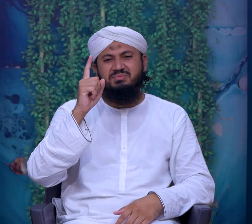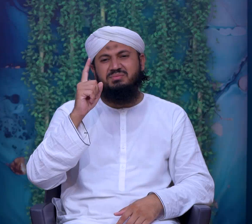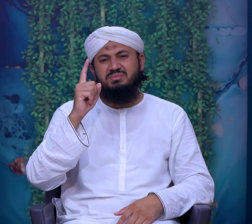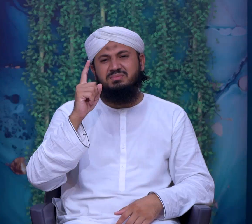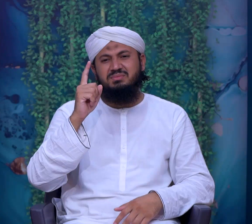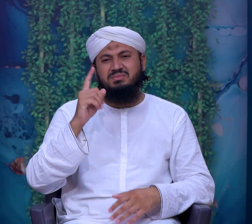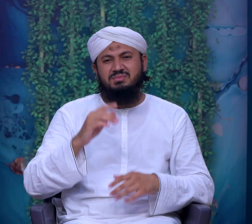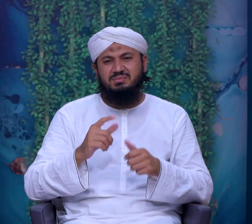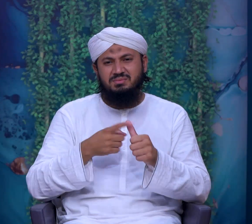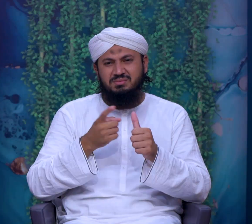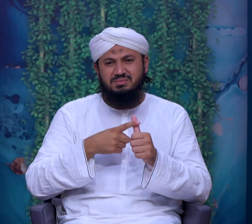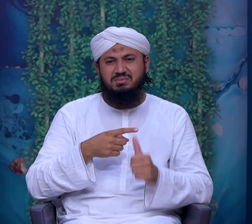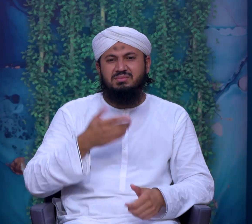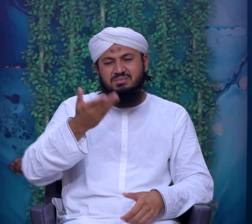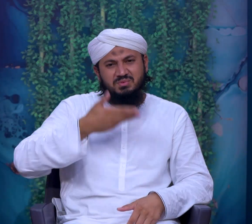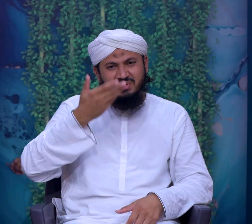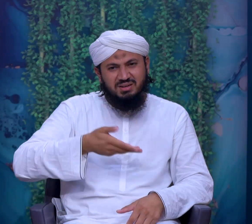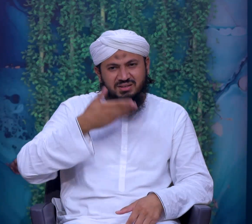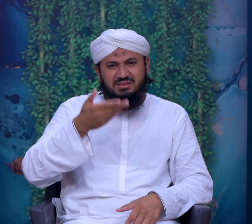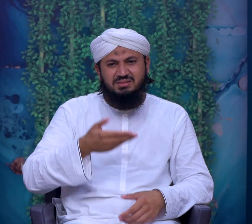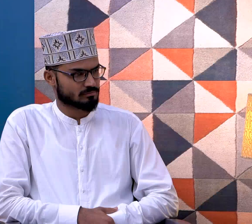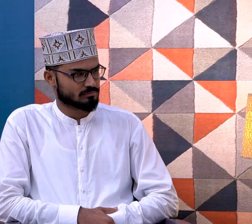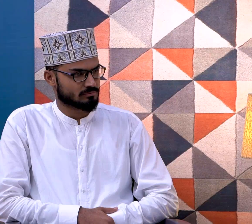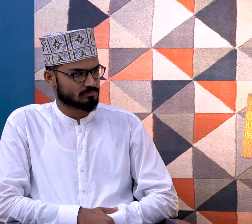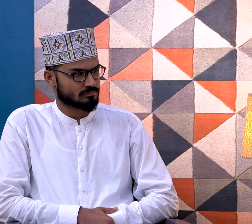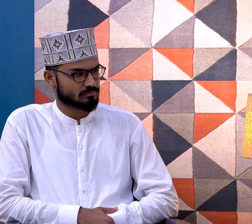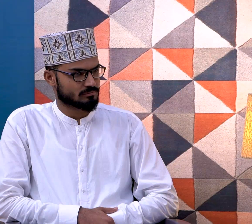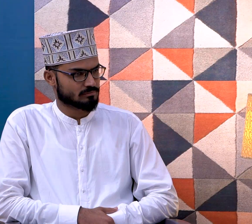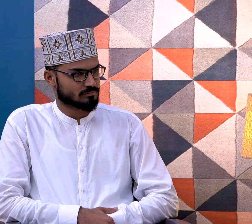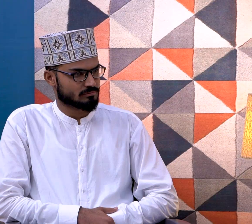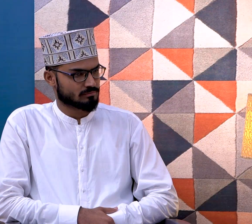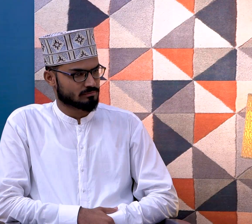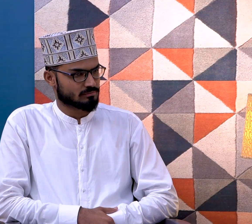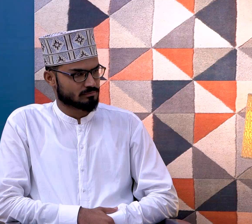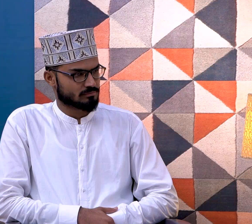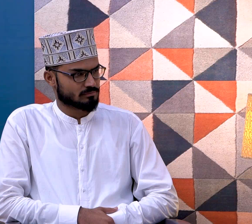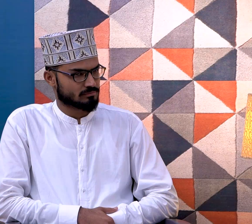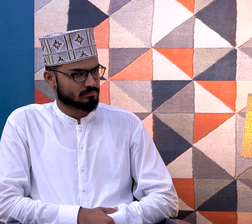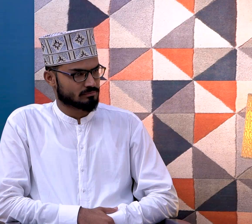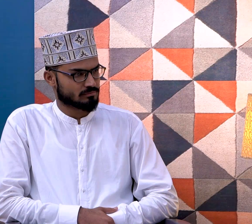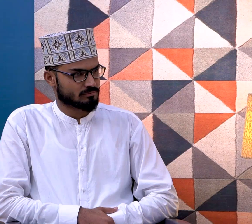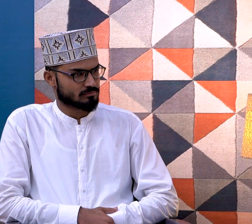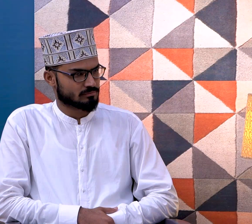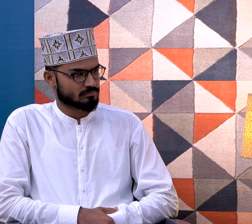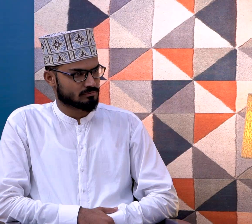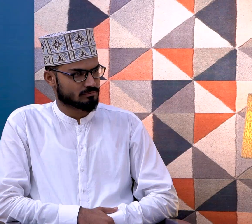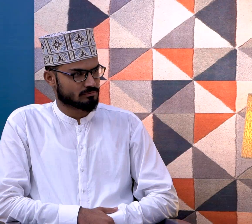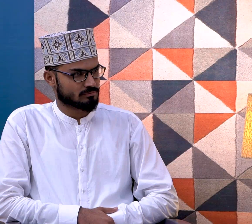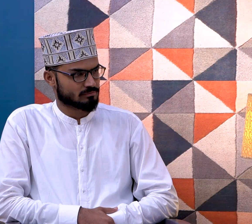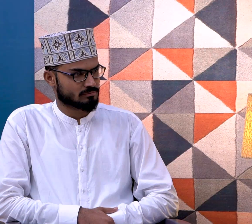ارشاد فرمایا، میں نے تجھے اسی لیے پیدا فرمایا اور تیرا نام محمد رکھا، تجھی سے اپنی مخلوق کی ابتدا کروں گا اور تجھی پر